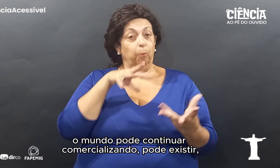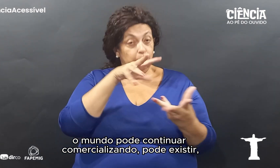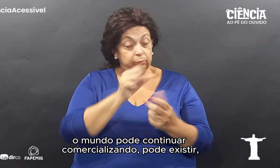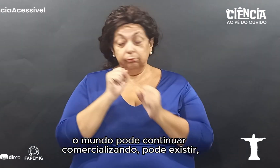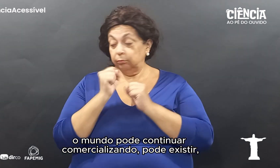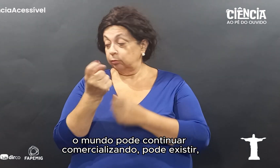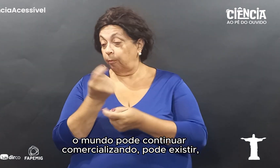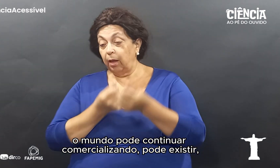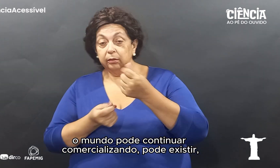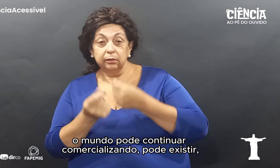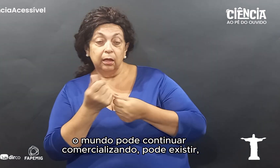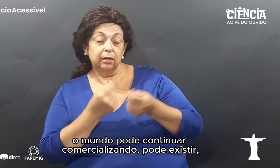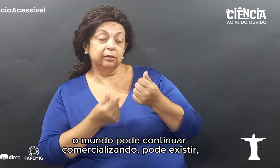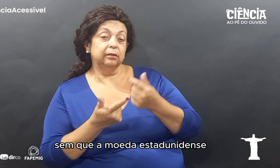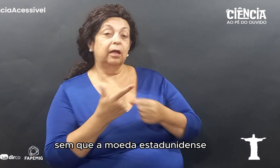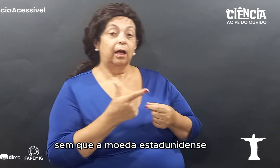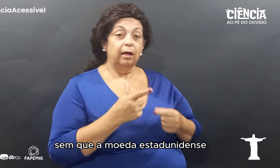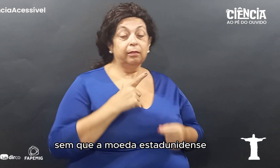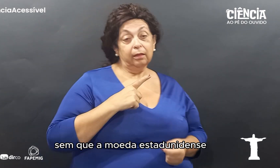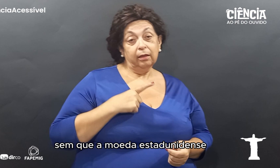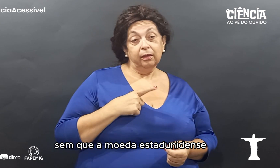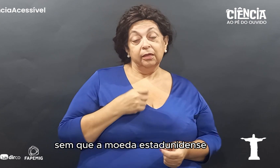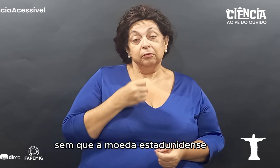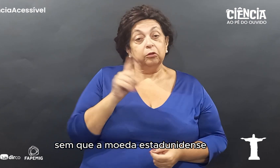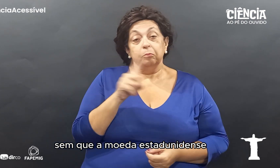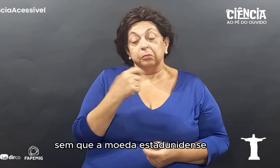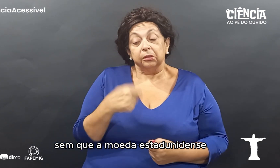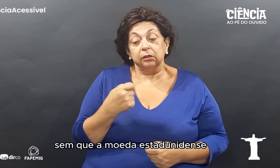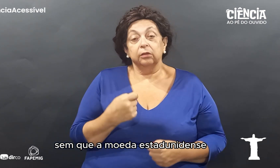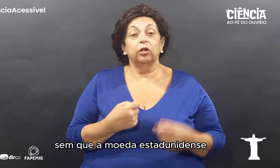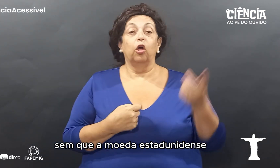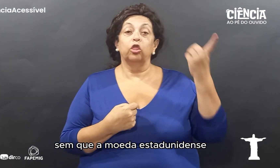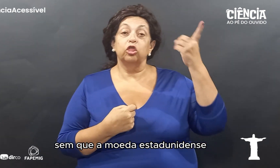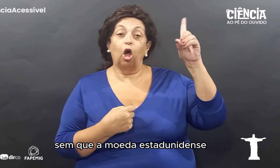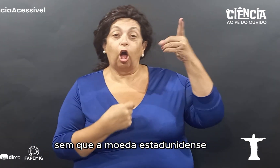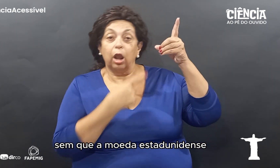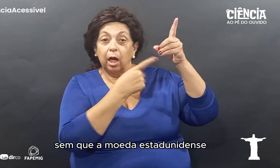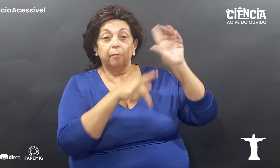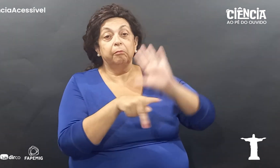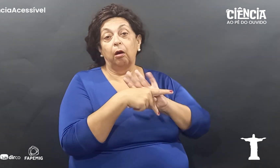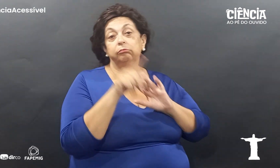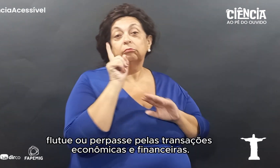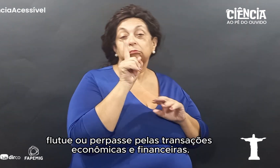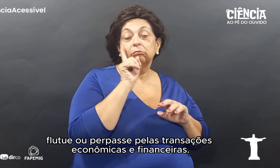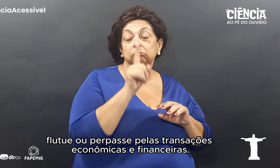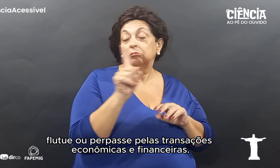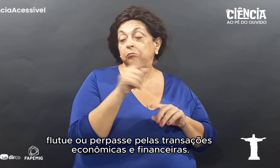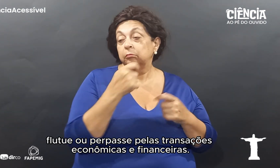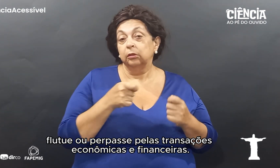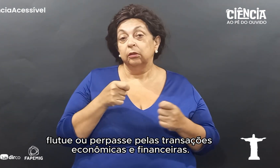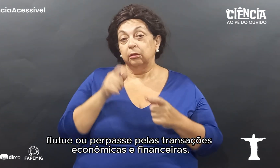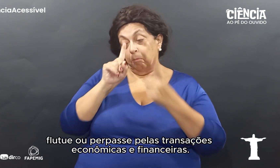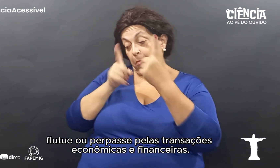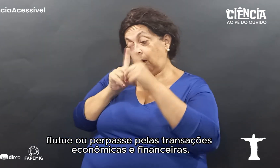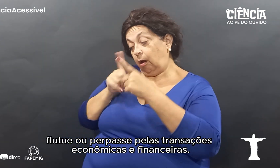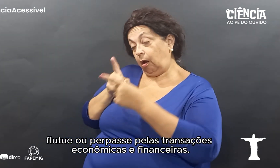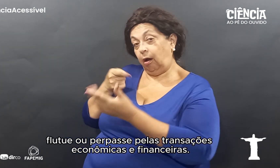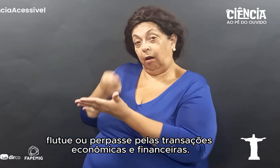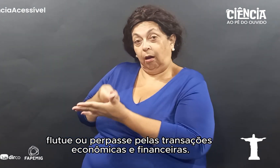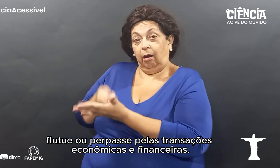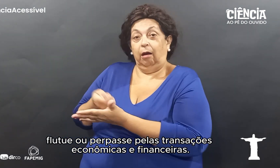continuar comercializando, pode existir sem que a moeda estadunidense flutue